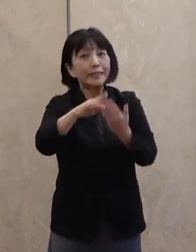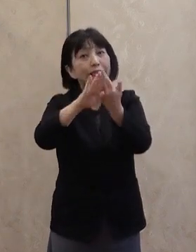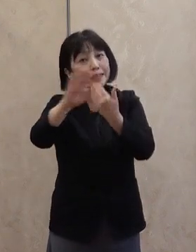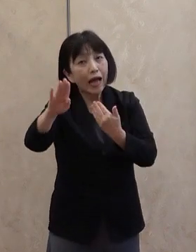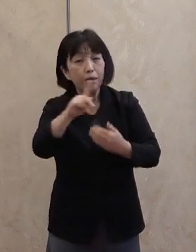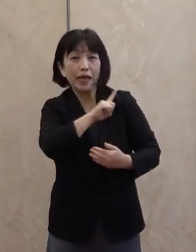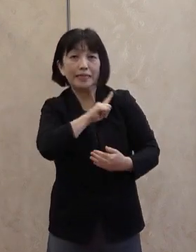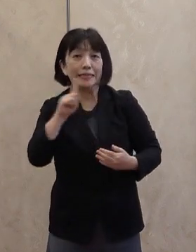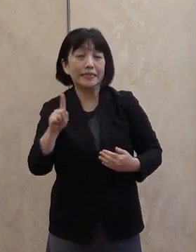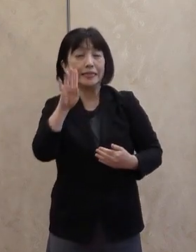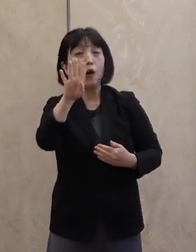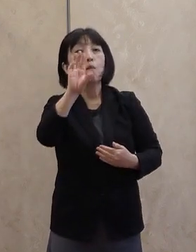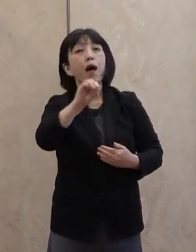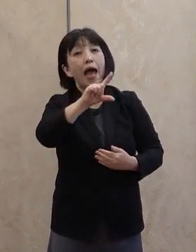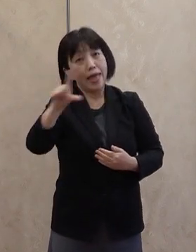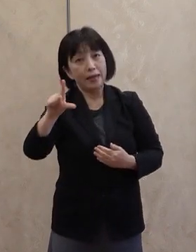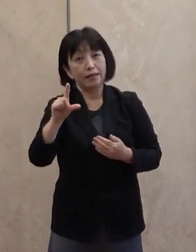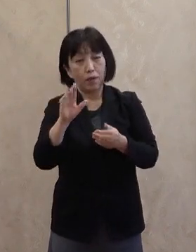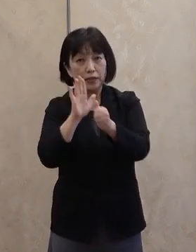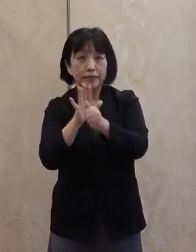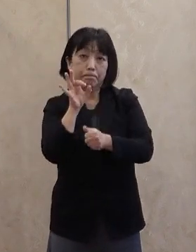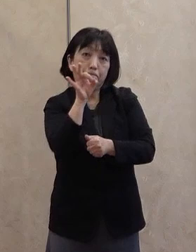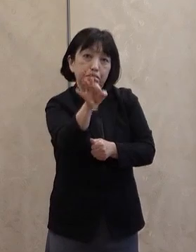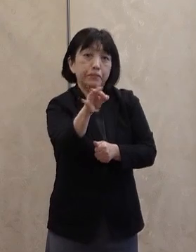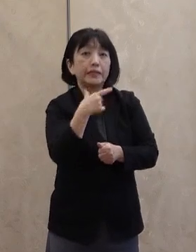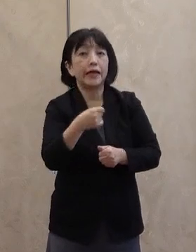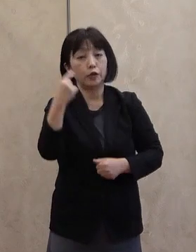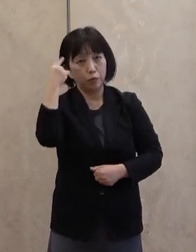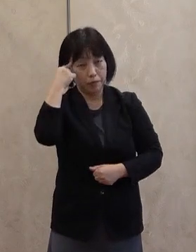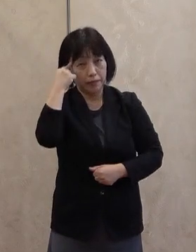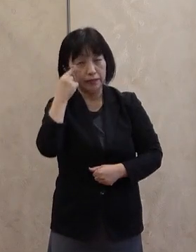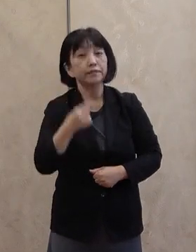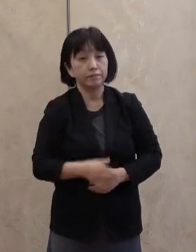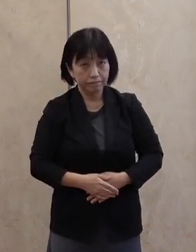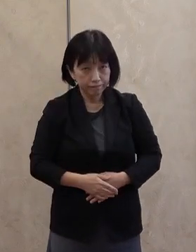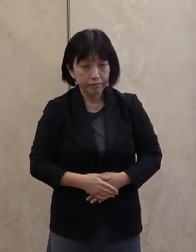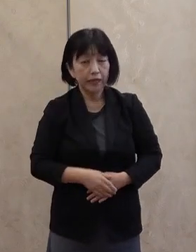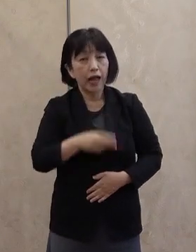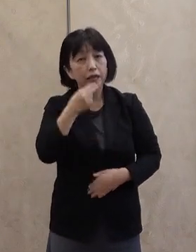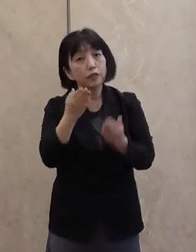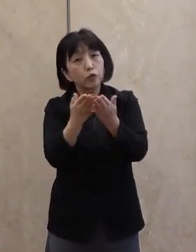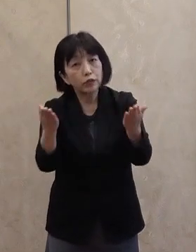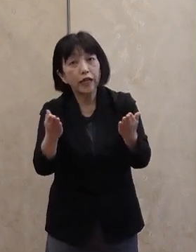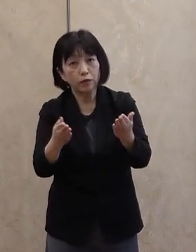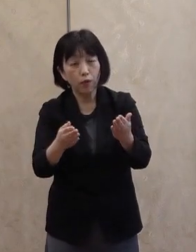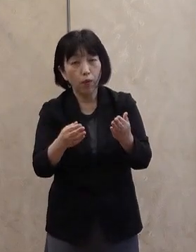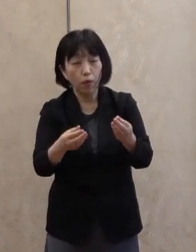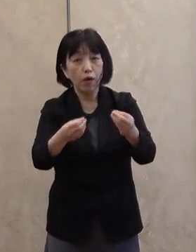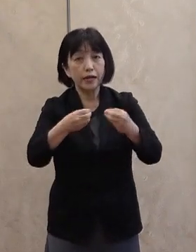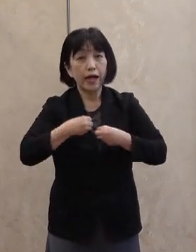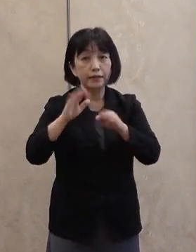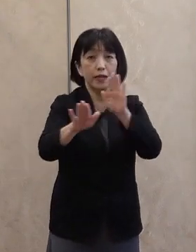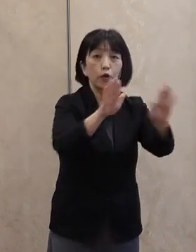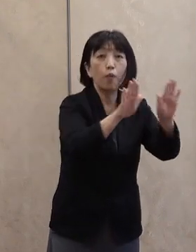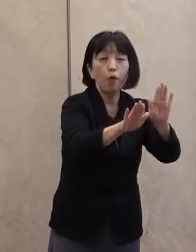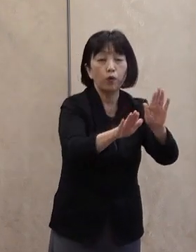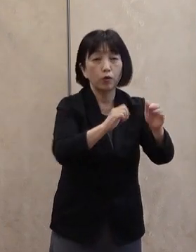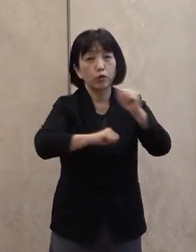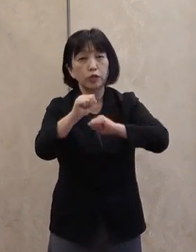支援をさせていただきます。それから飲食店の感染防止の取り組みの支援ということで、現